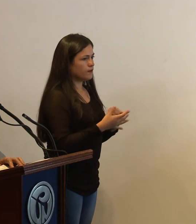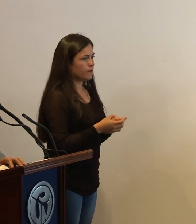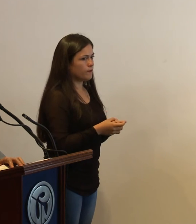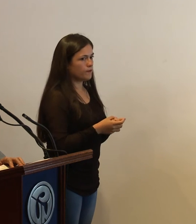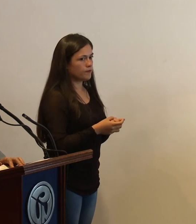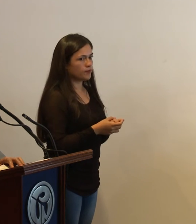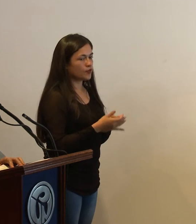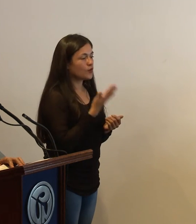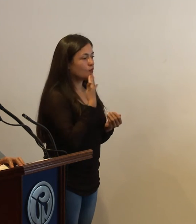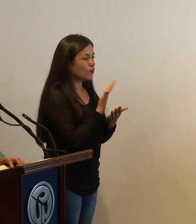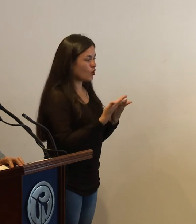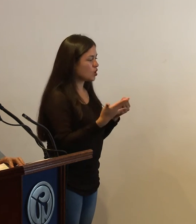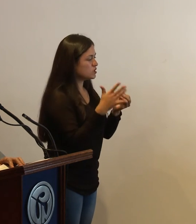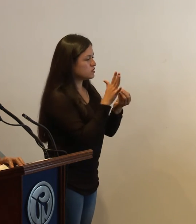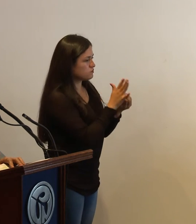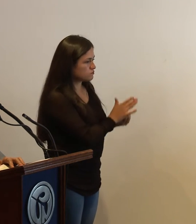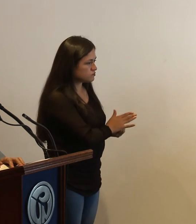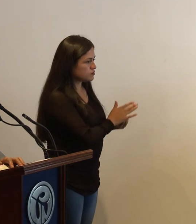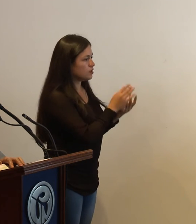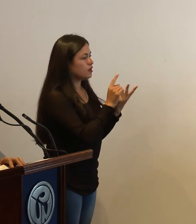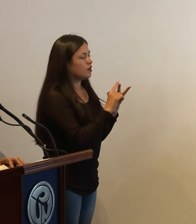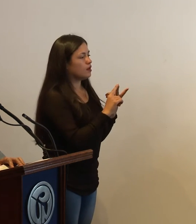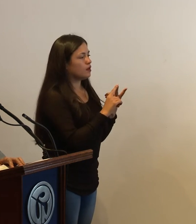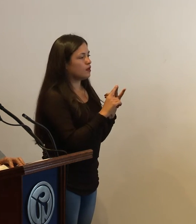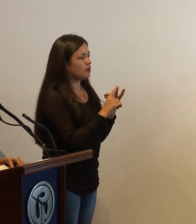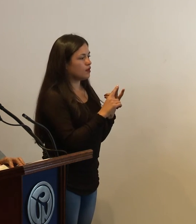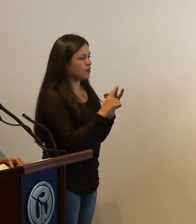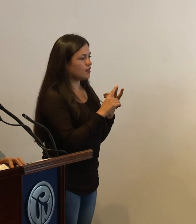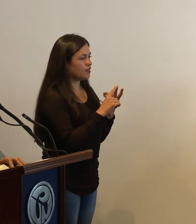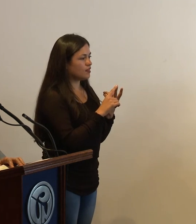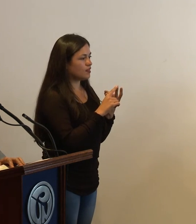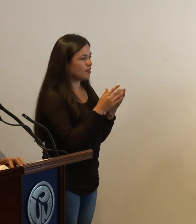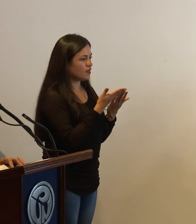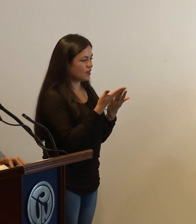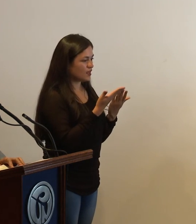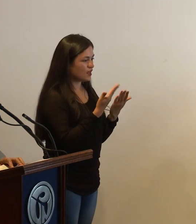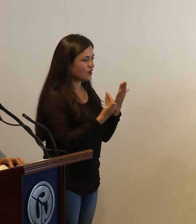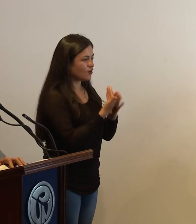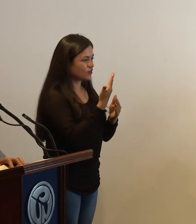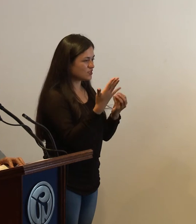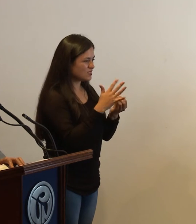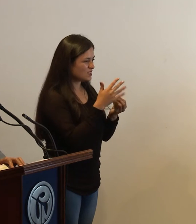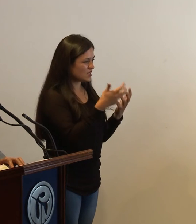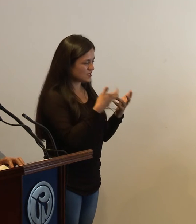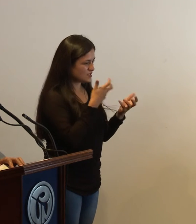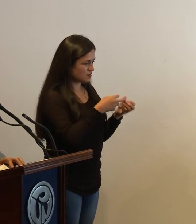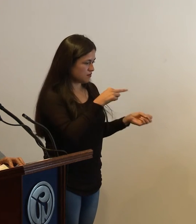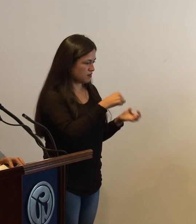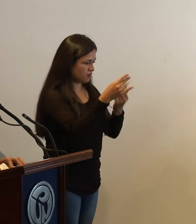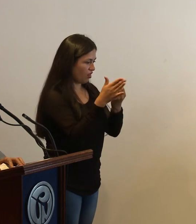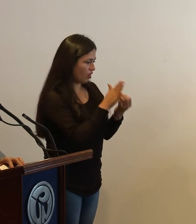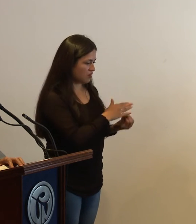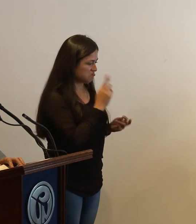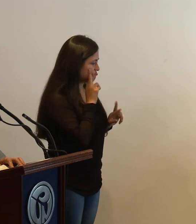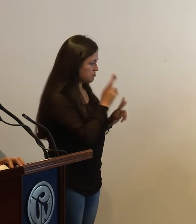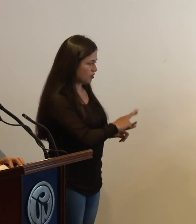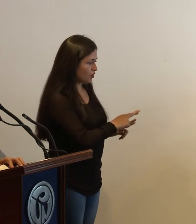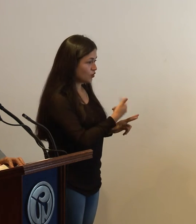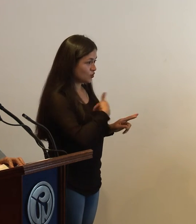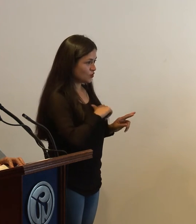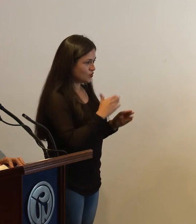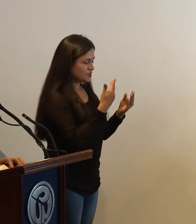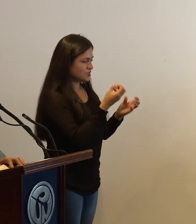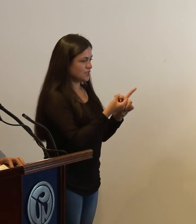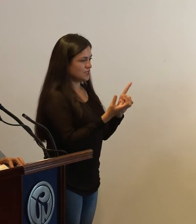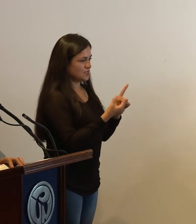desde lo marginal, nombrarnos desde los intersticios del sistema educativo, nos ha